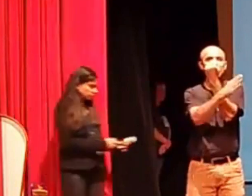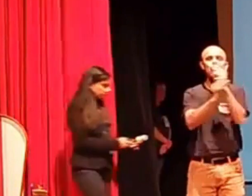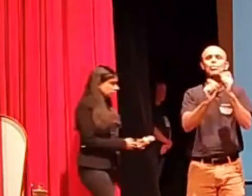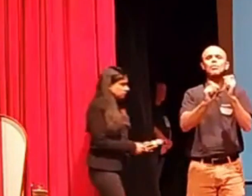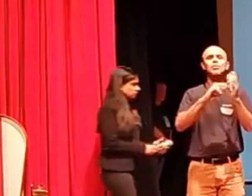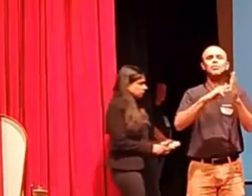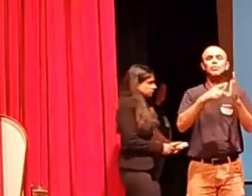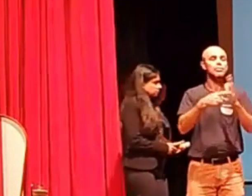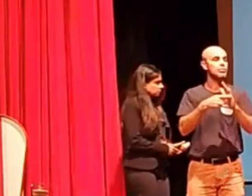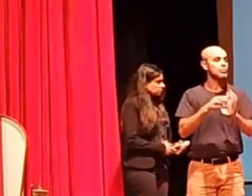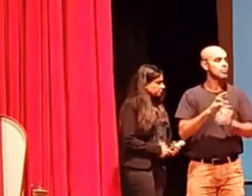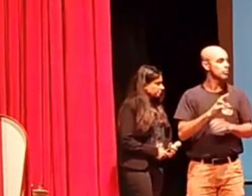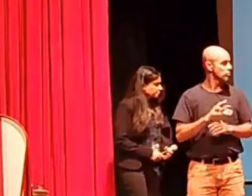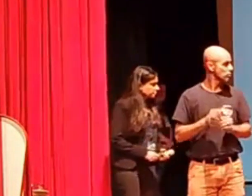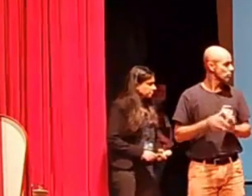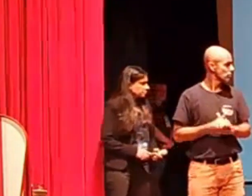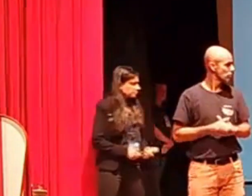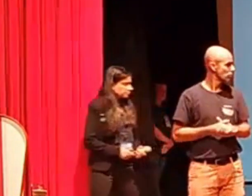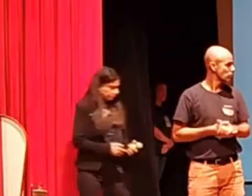Quem vai responder?